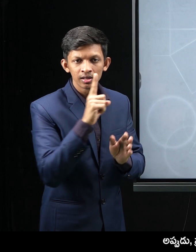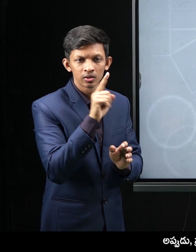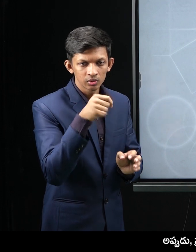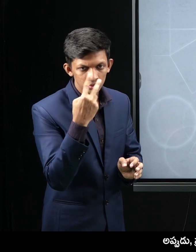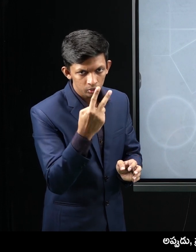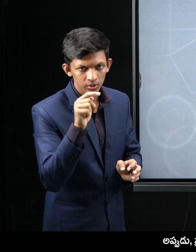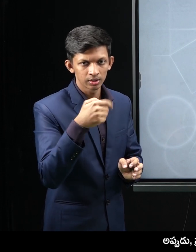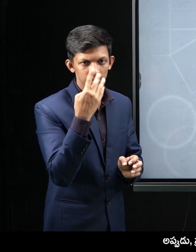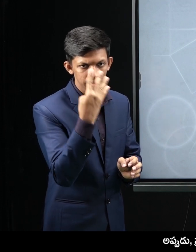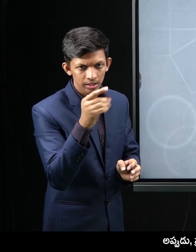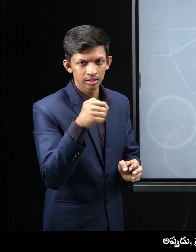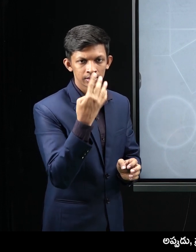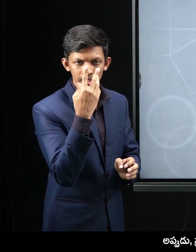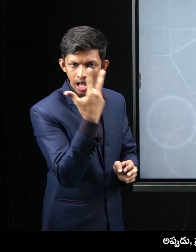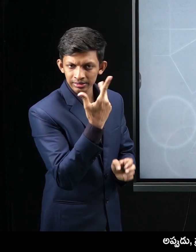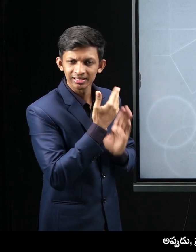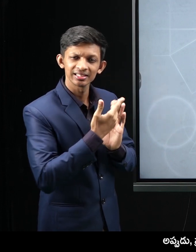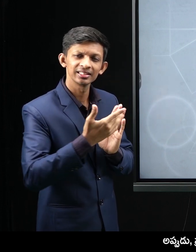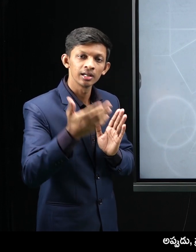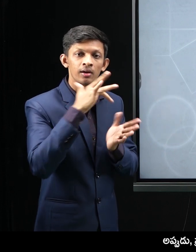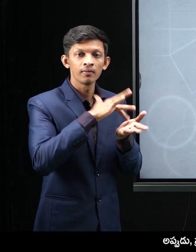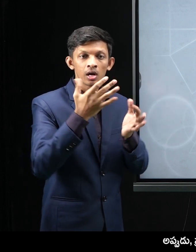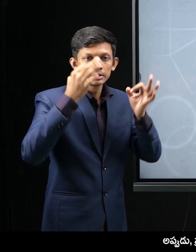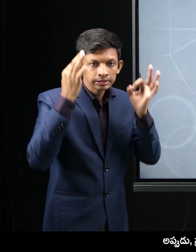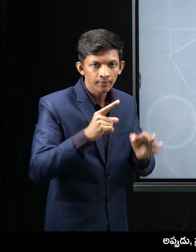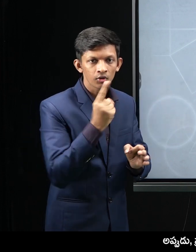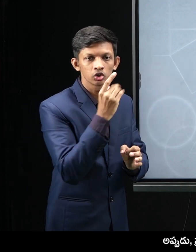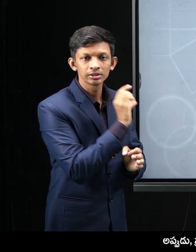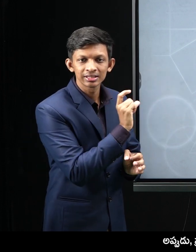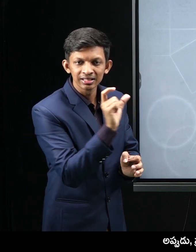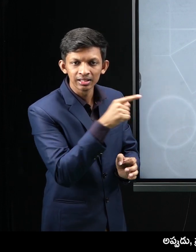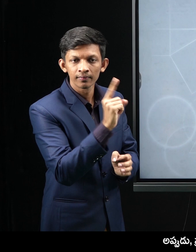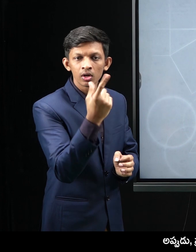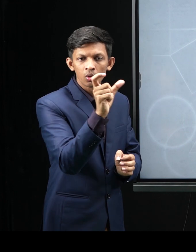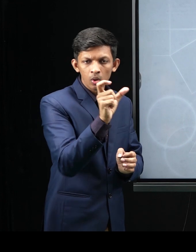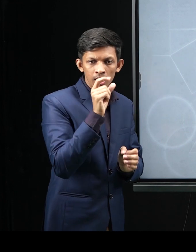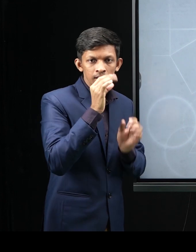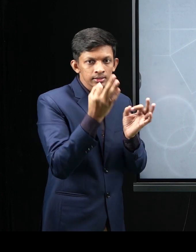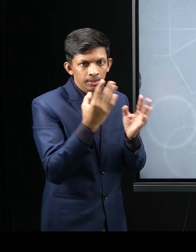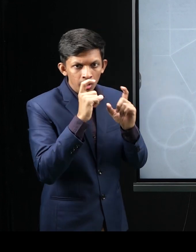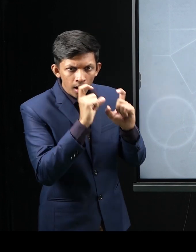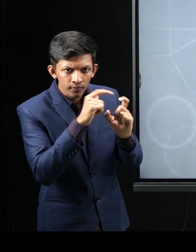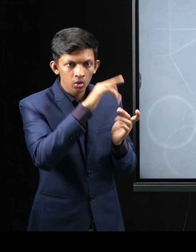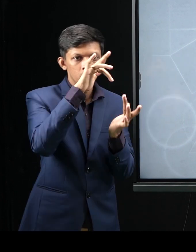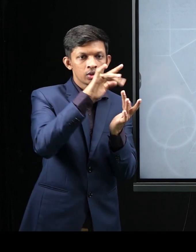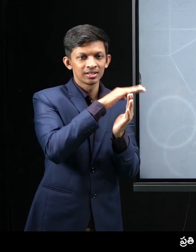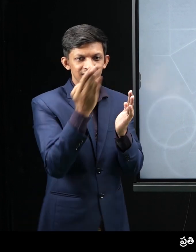ప్రభావితమైన వ్యక్తుల సంఖ్య 1, 2, 4, 8 మొదలైనవి. ఇక్కడ మొదటి పదం మినహా ప్రతి